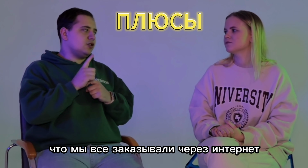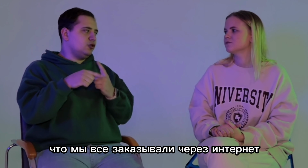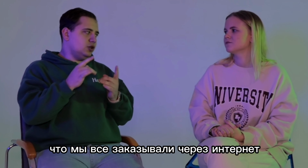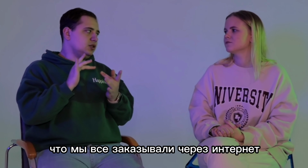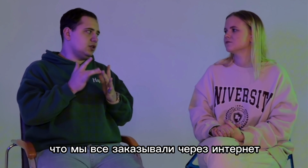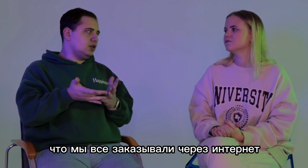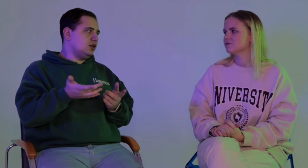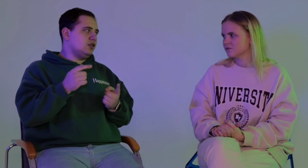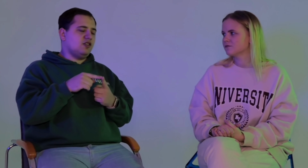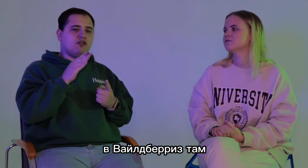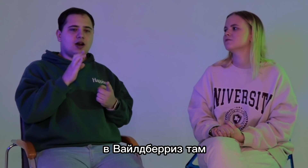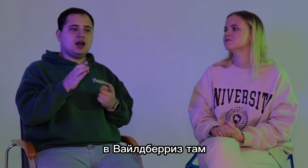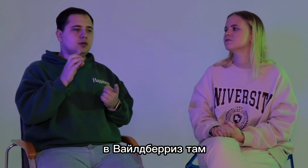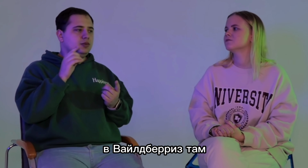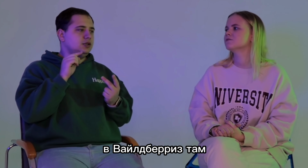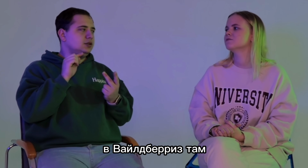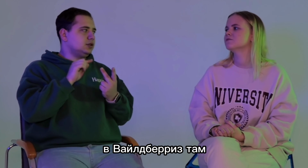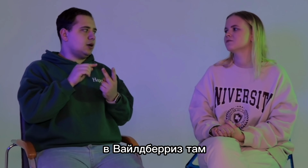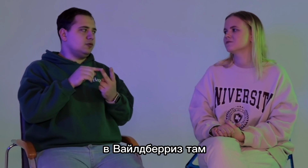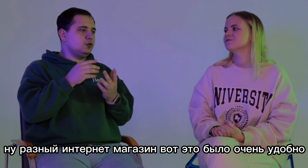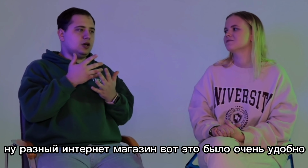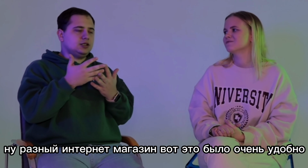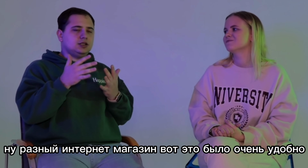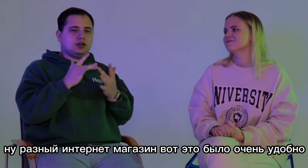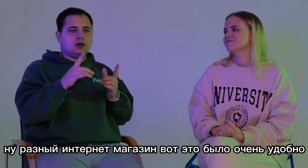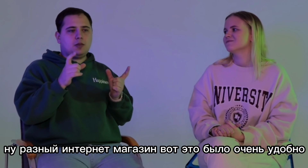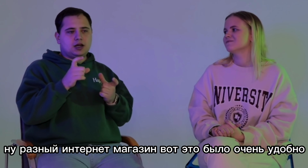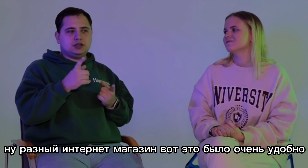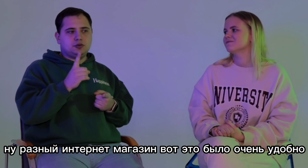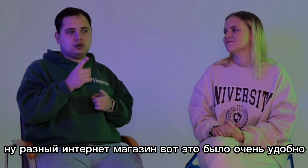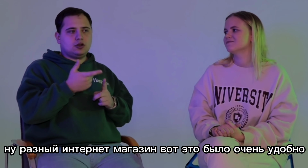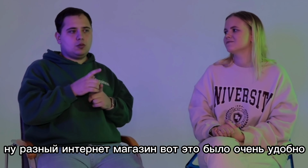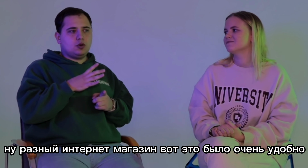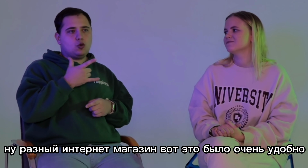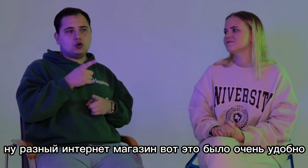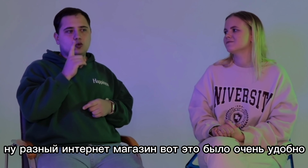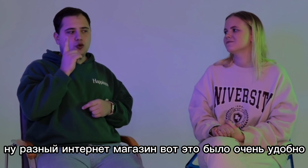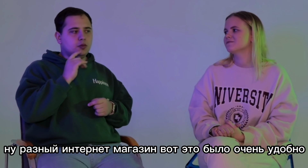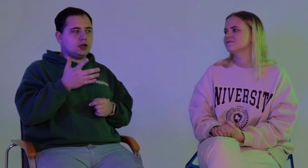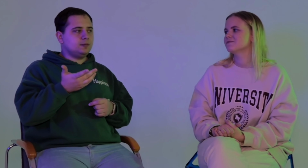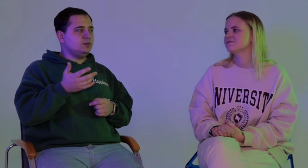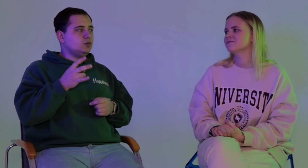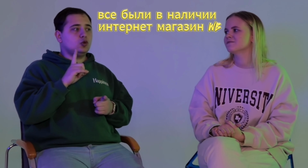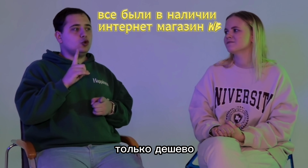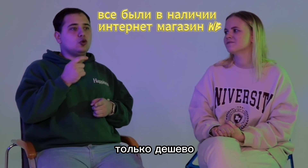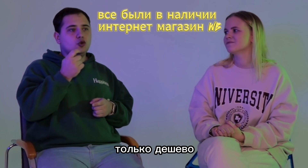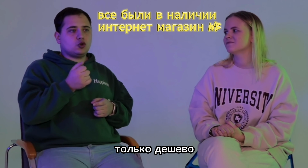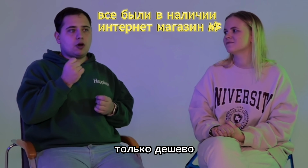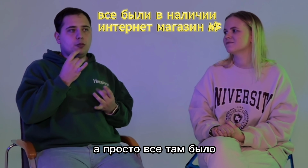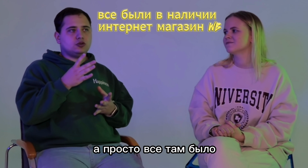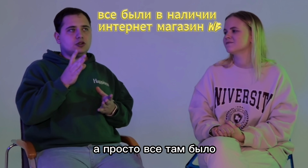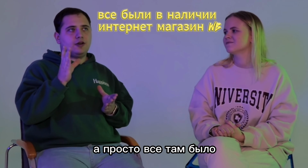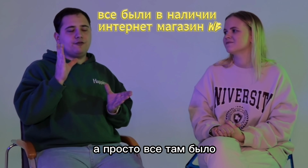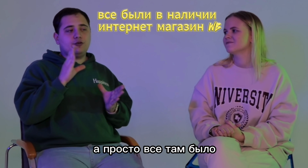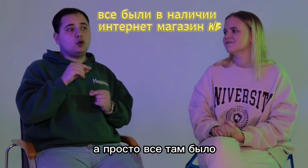заказывали через интернет. Вайлдберрис, там, ну, разные интернет-магазины, потому что это было очень удобно. То, что дешево, а просто все